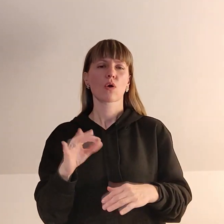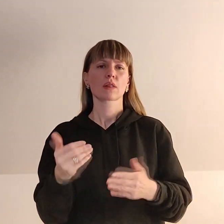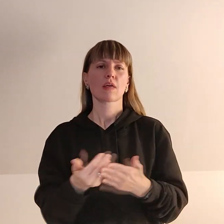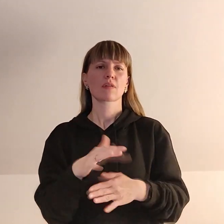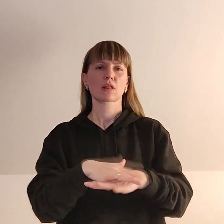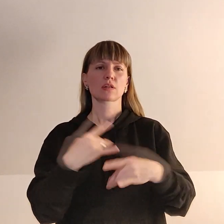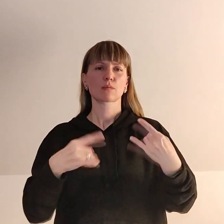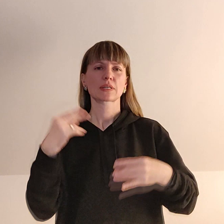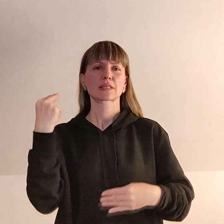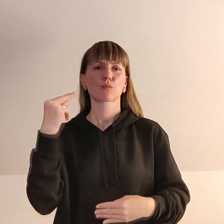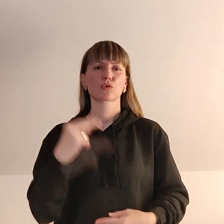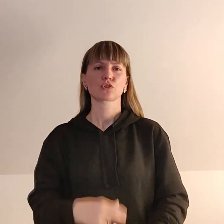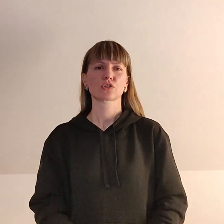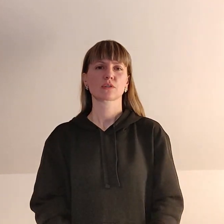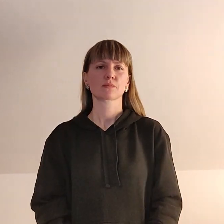Запоріжжя.